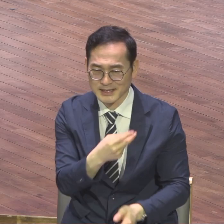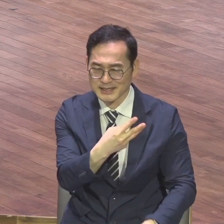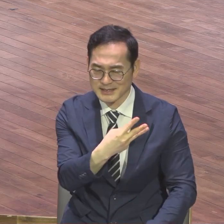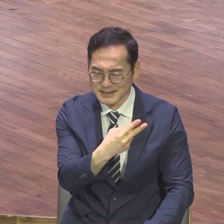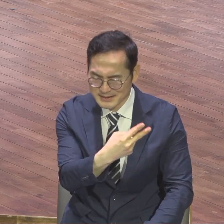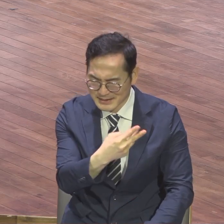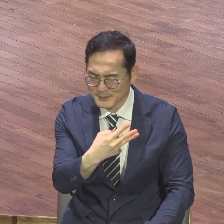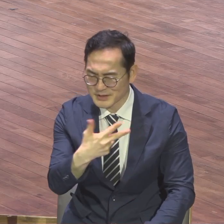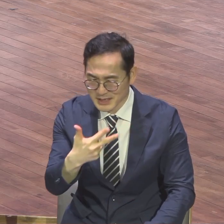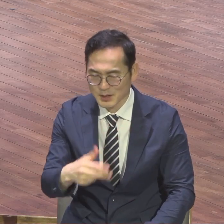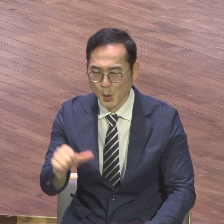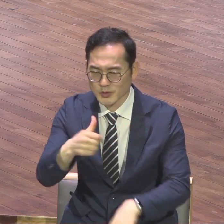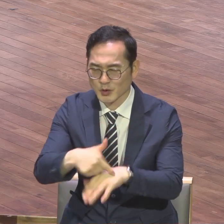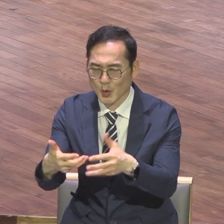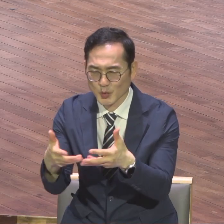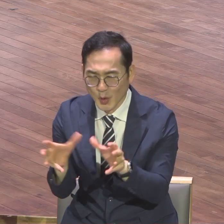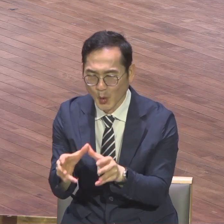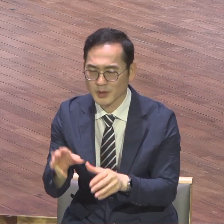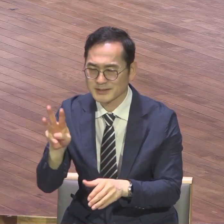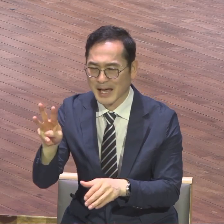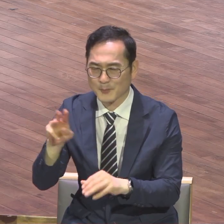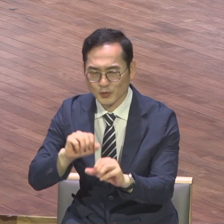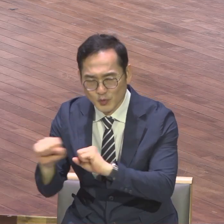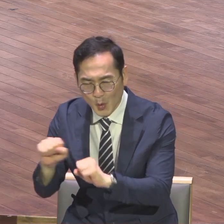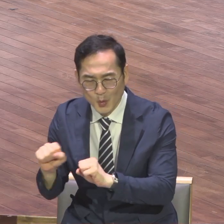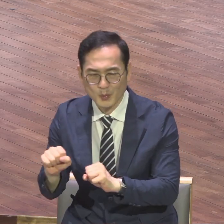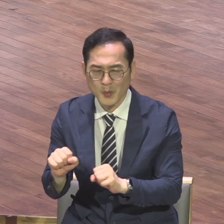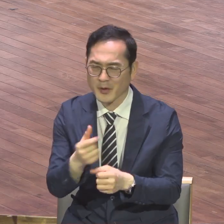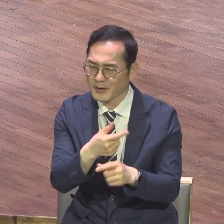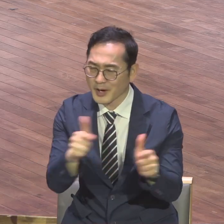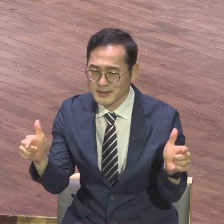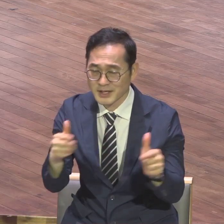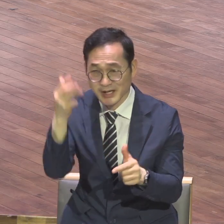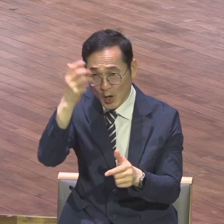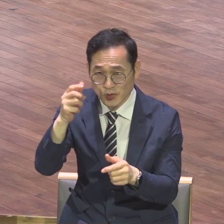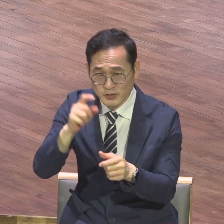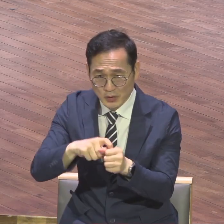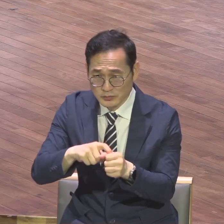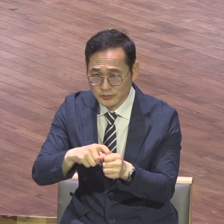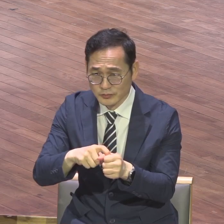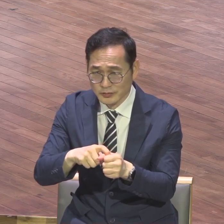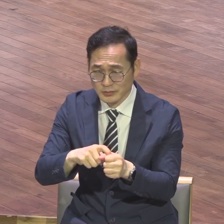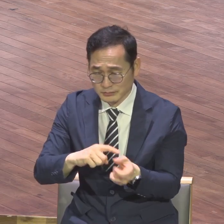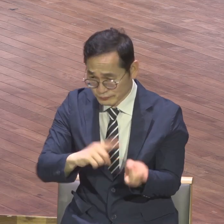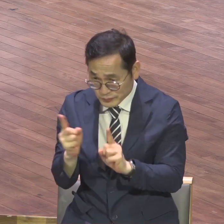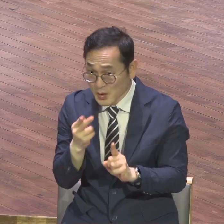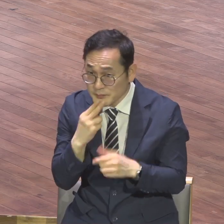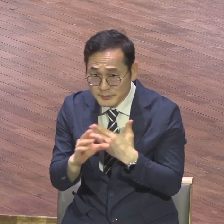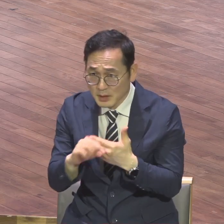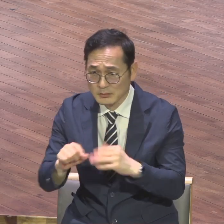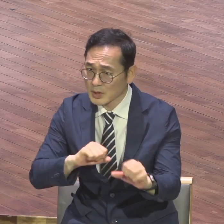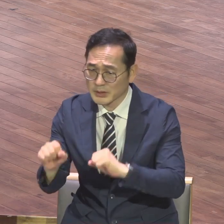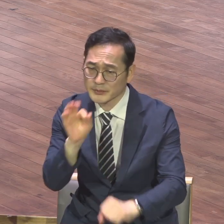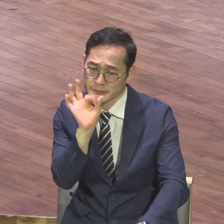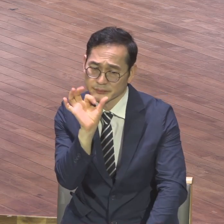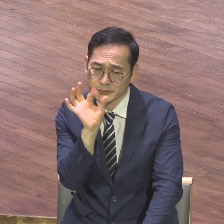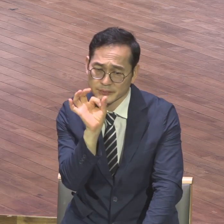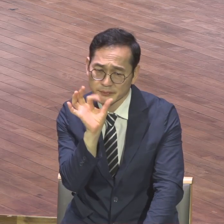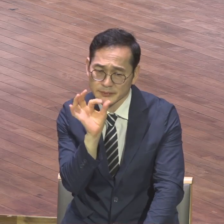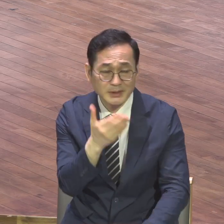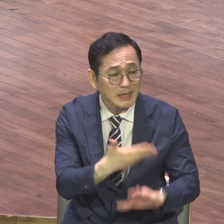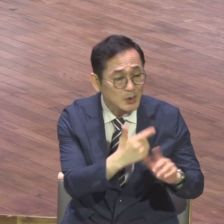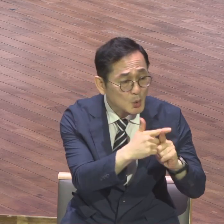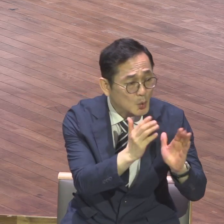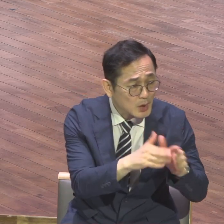3.1조, 3운동 이거 영적 분위기 안 되면 할 수 없는 운동이에요. 일반 교회에서는 흉내도 못 내요, 흉내도. 뭐